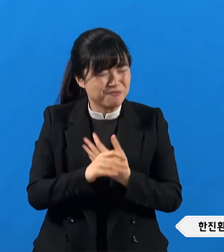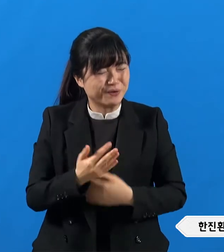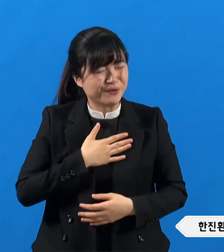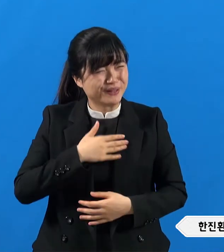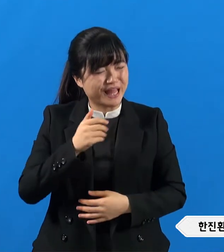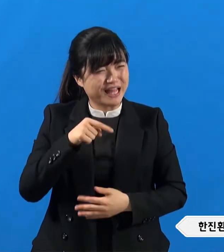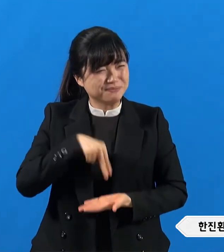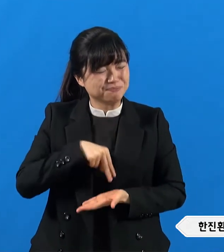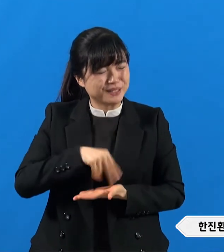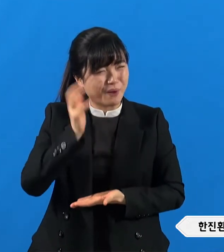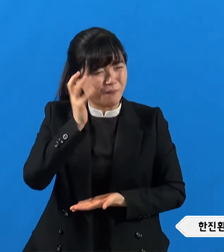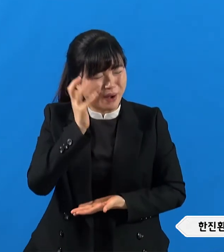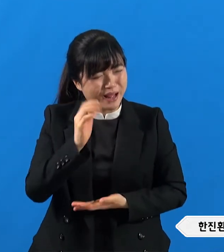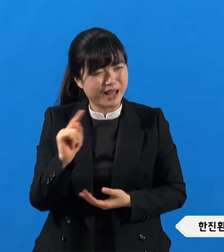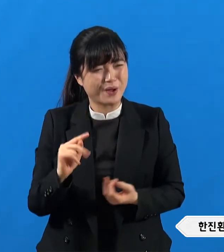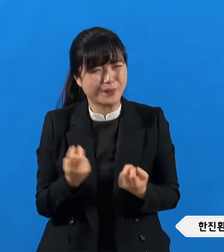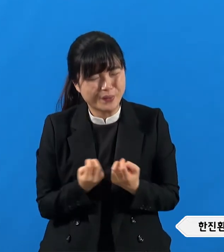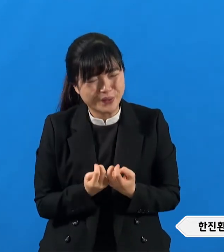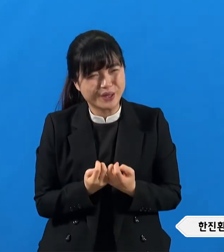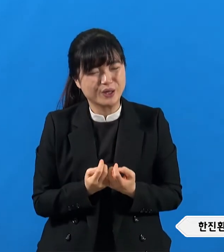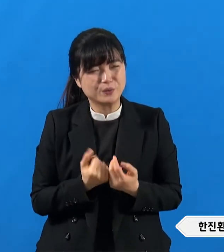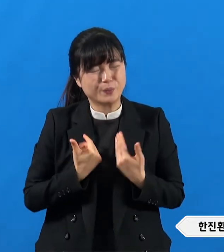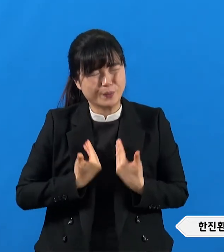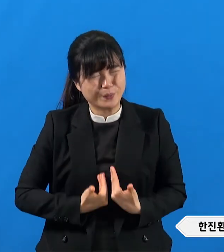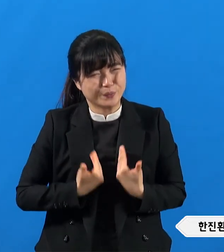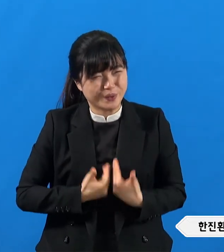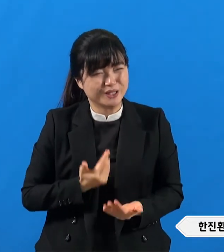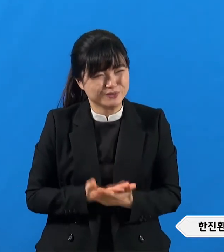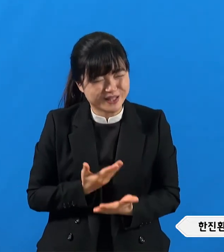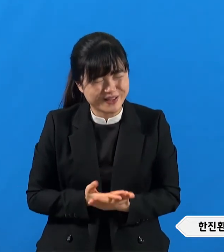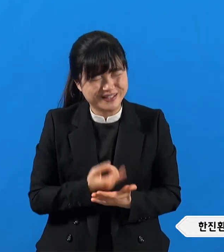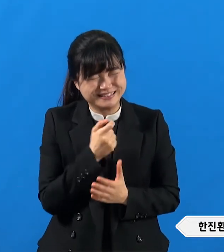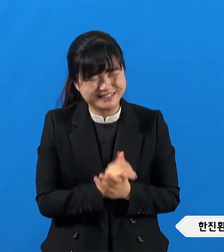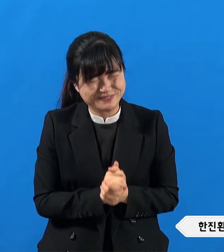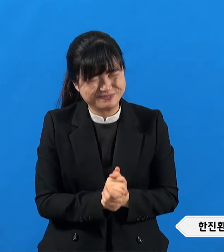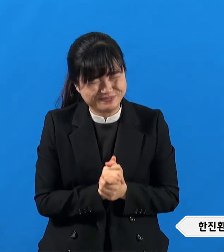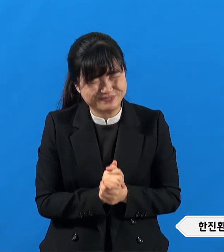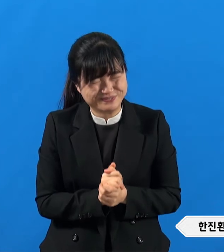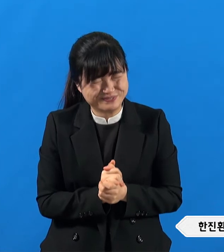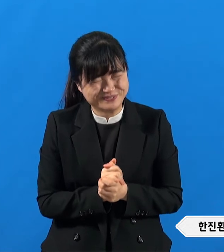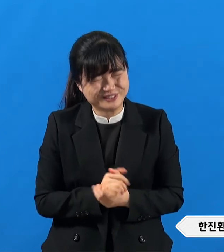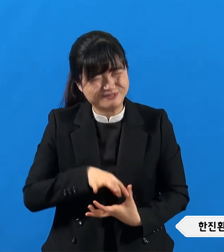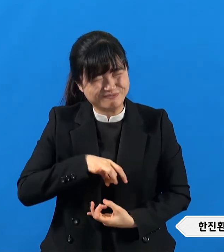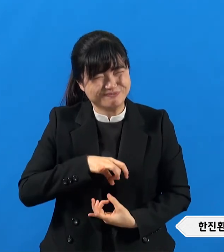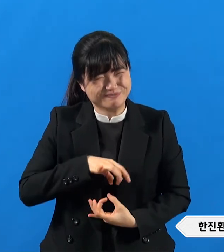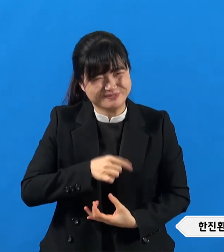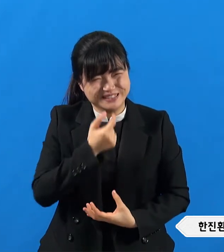곤란해집니다. 좀 조용하게 해주세요. 절로 기도가 났습니다.